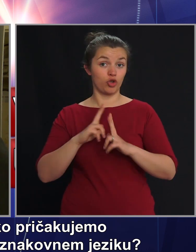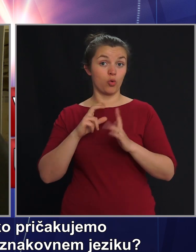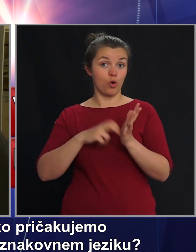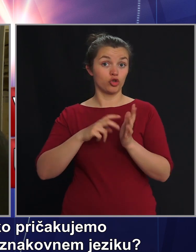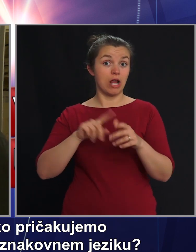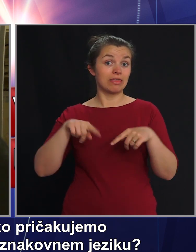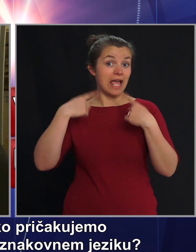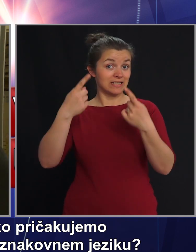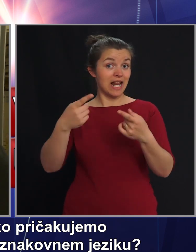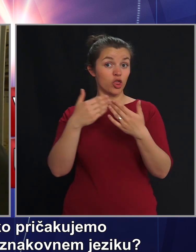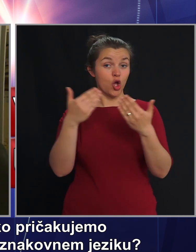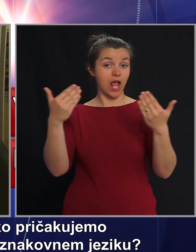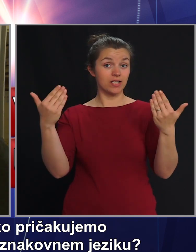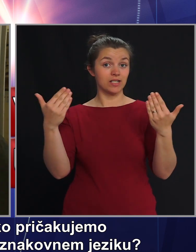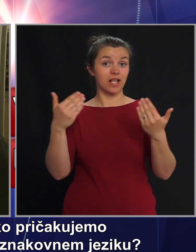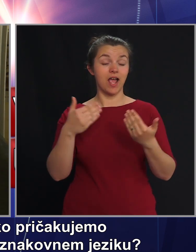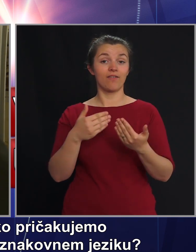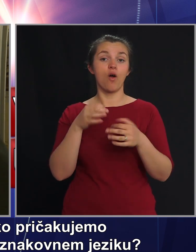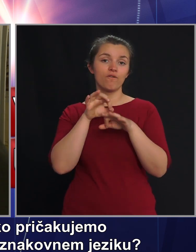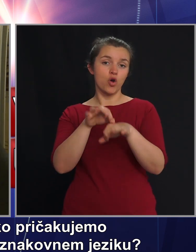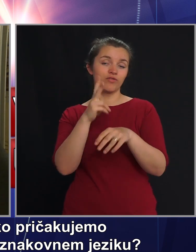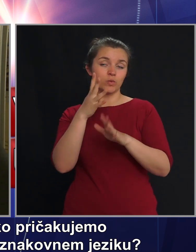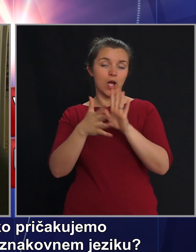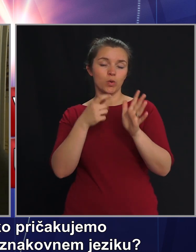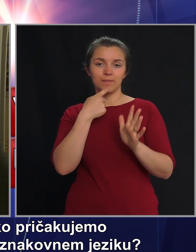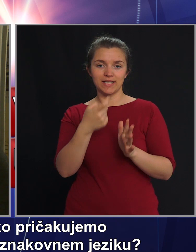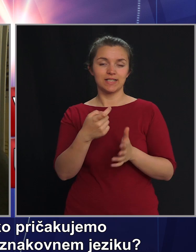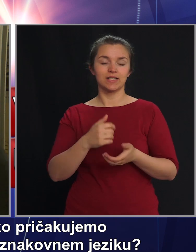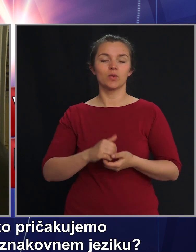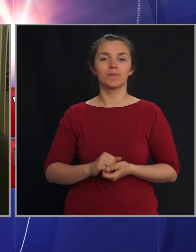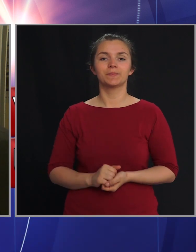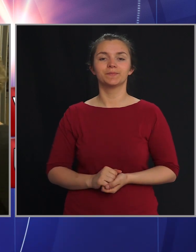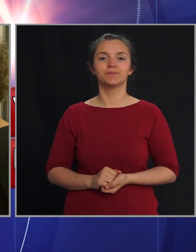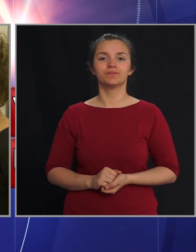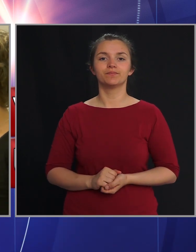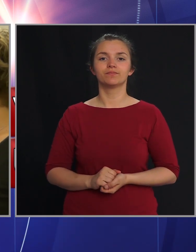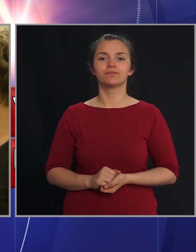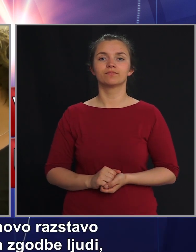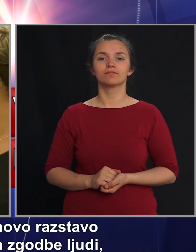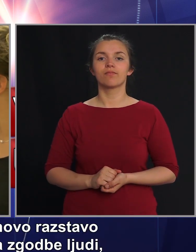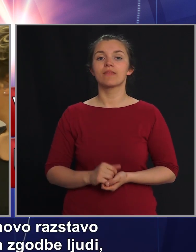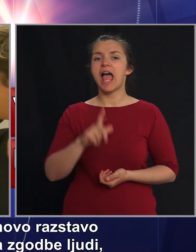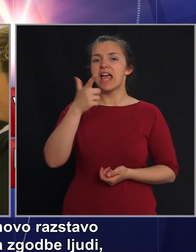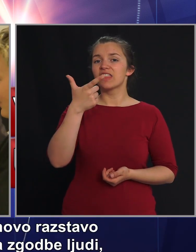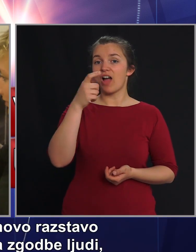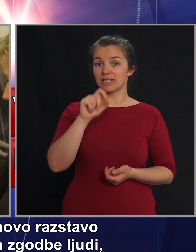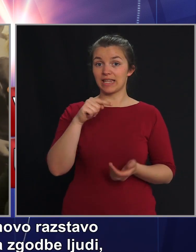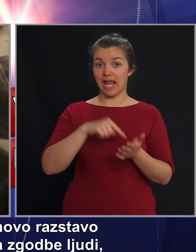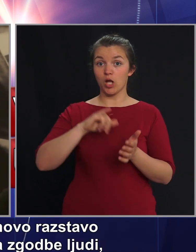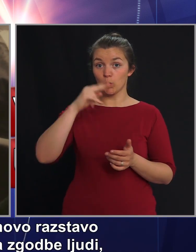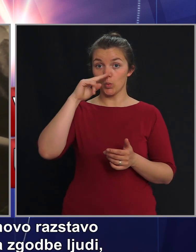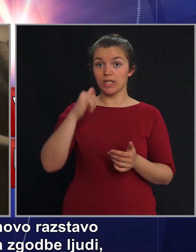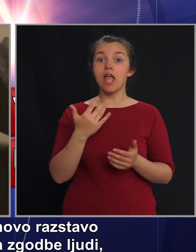lahko pričakujemo še naslednjo razstavo? Vodstvo v znakovnem jeziku. Zdaj, 20.